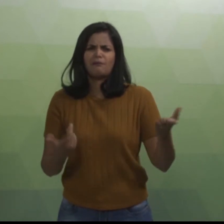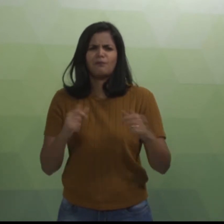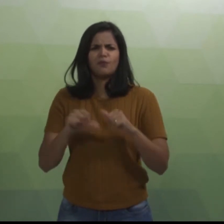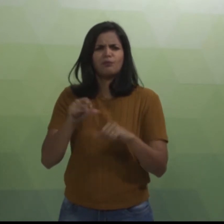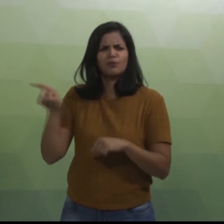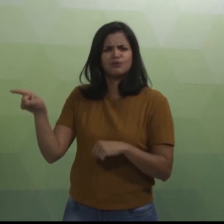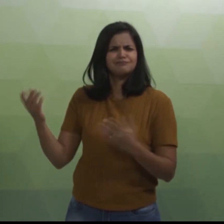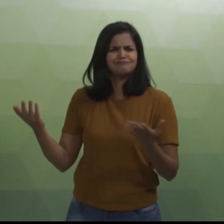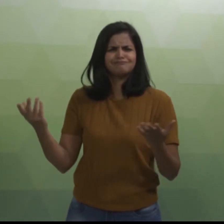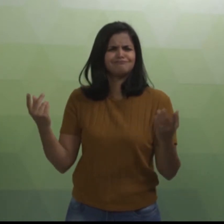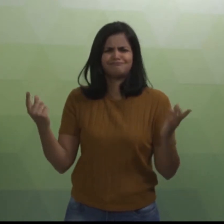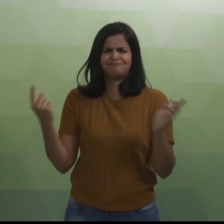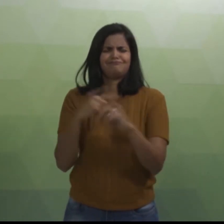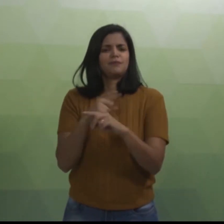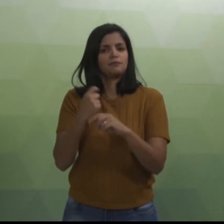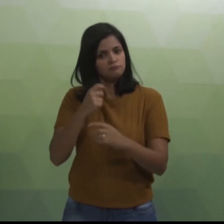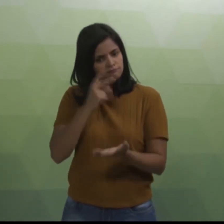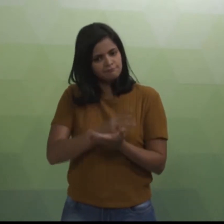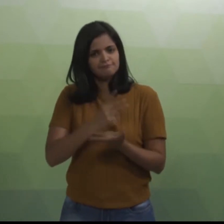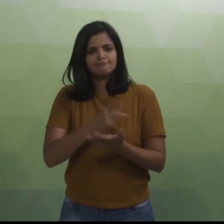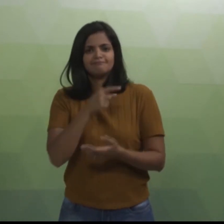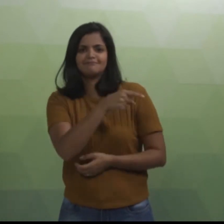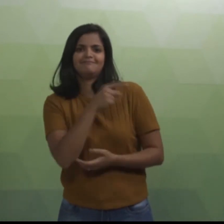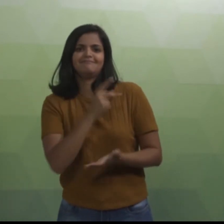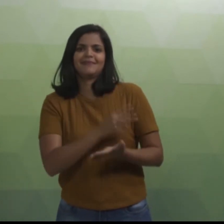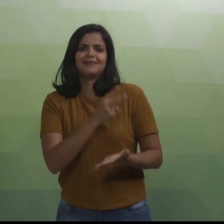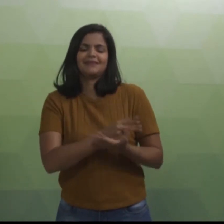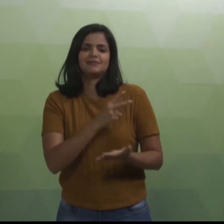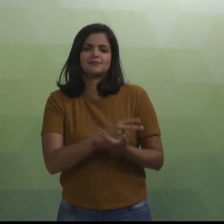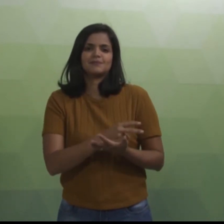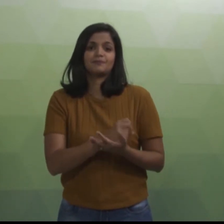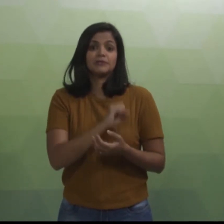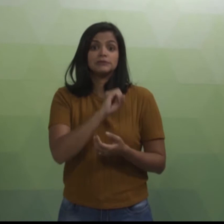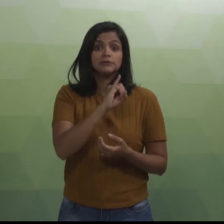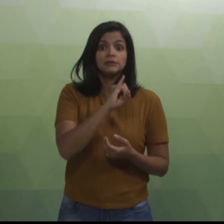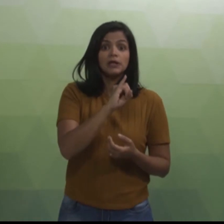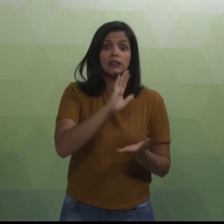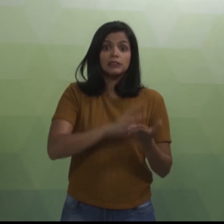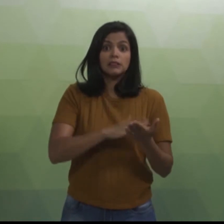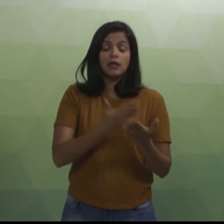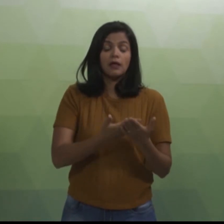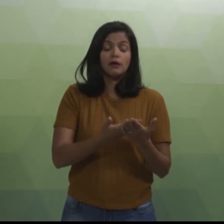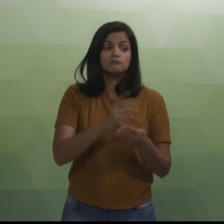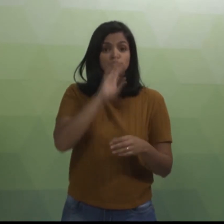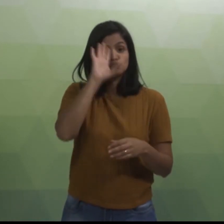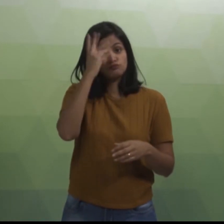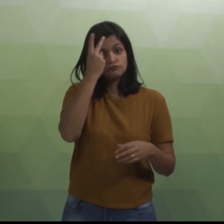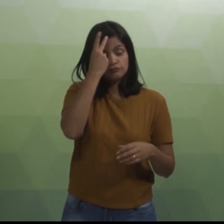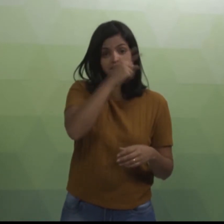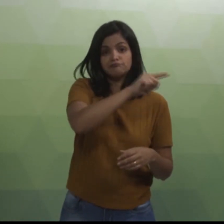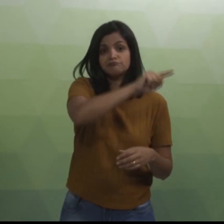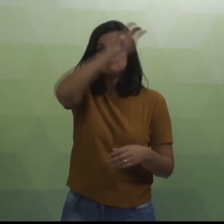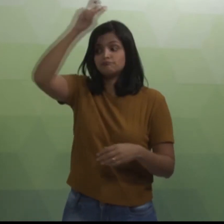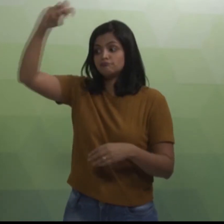de um lado, depois marcar do outro. Não, fica confuso. Essa marcação deve ser contínua no mesmo